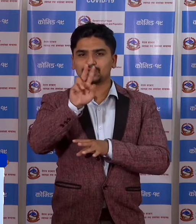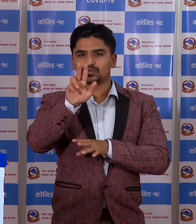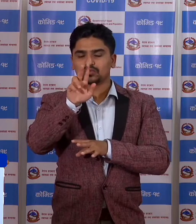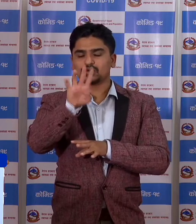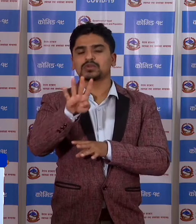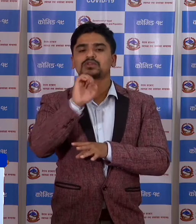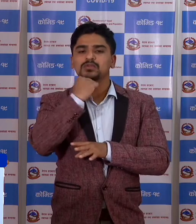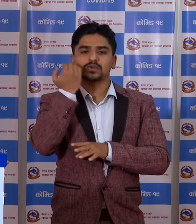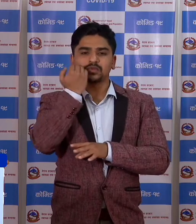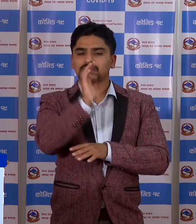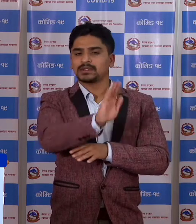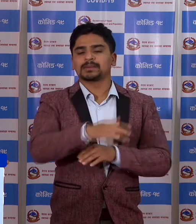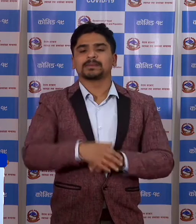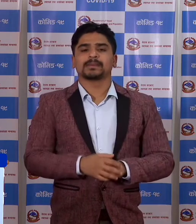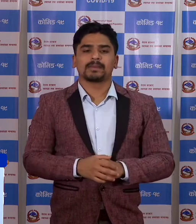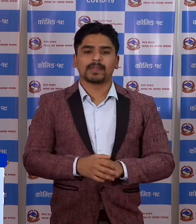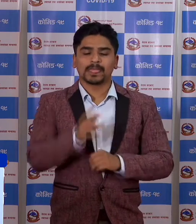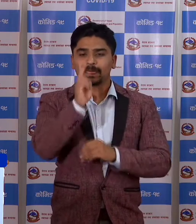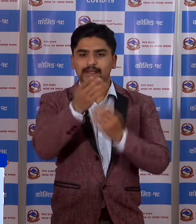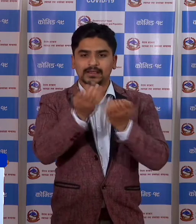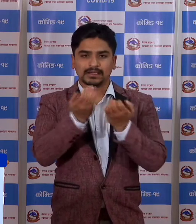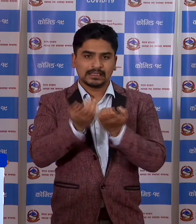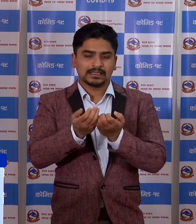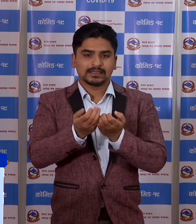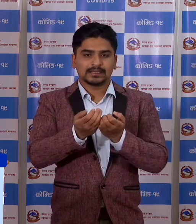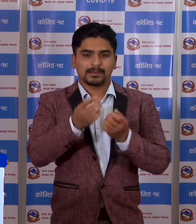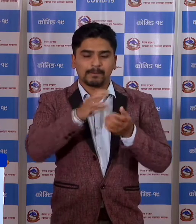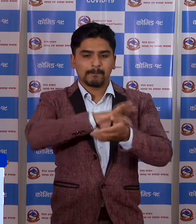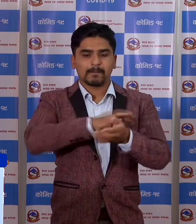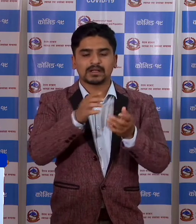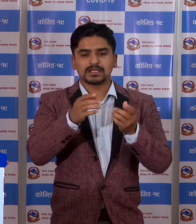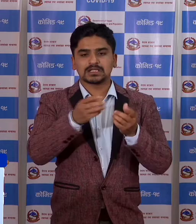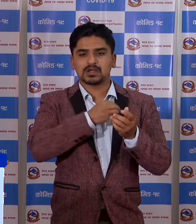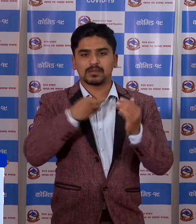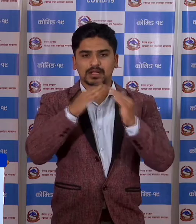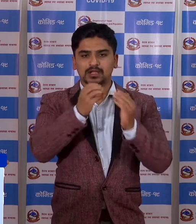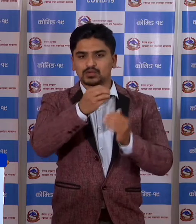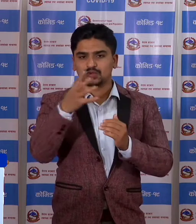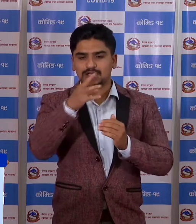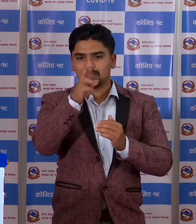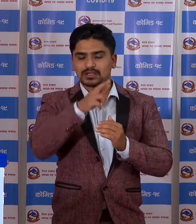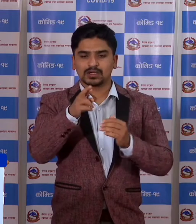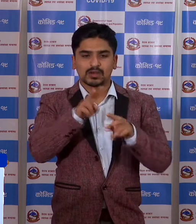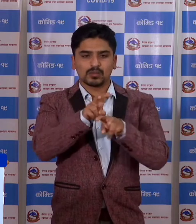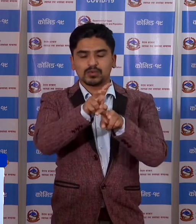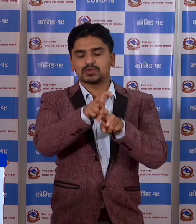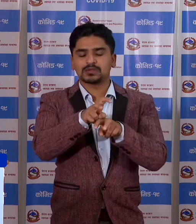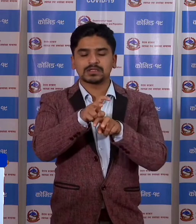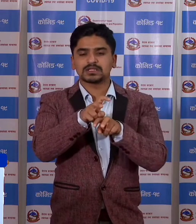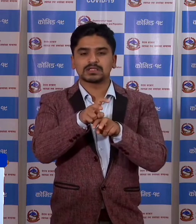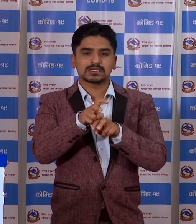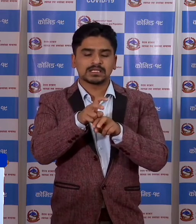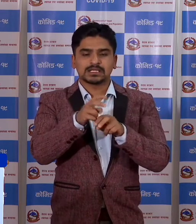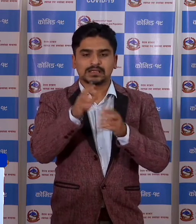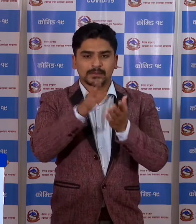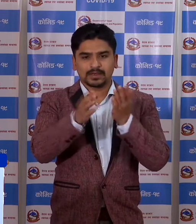27 र 34 वर्षका पुरुषहरू हुनुहुन्छ। त्यसै गरी प्रदेश अस्पताल सुर्खेत र पशुपन्छी रोग अन्वेषण प्रयोगशाला